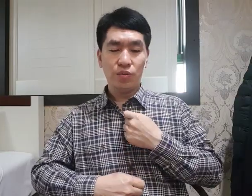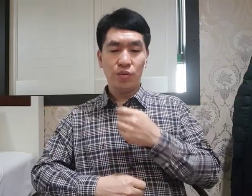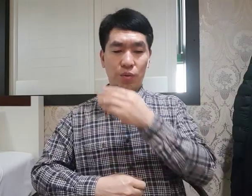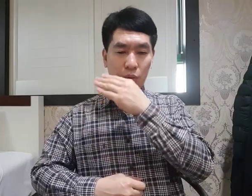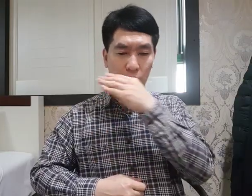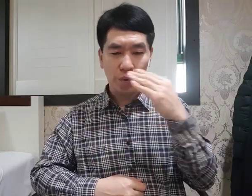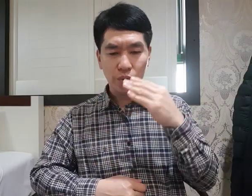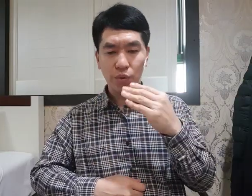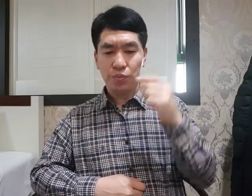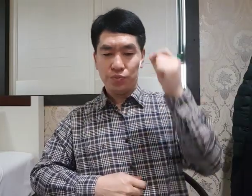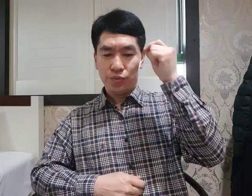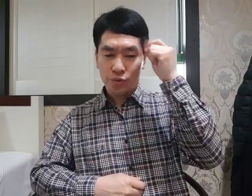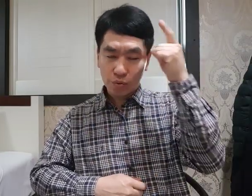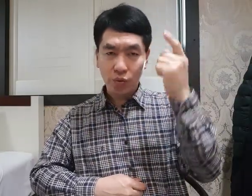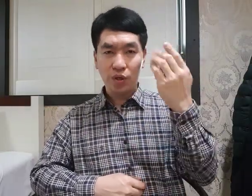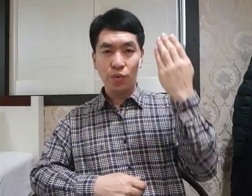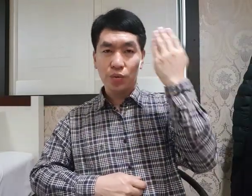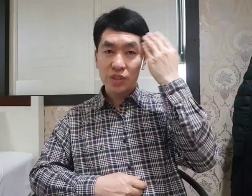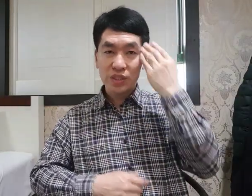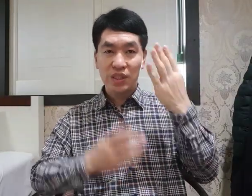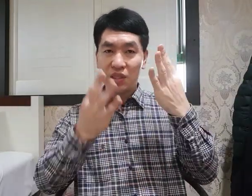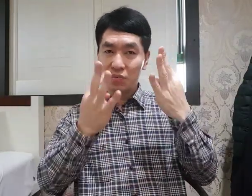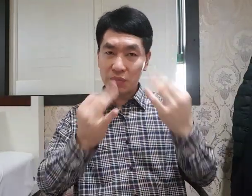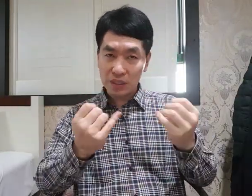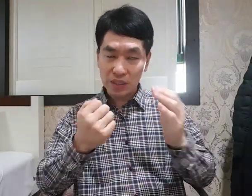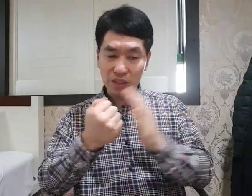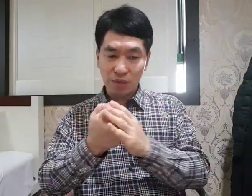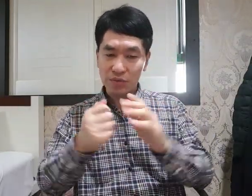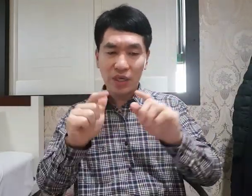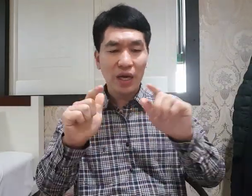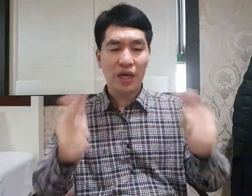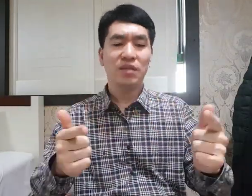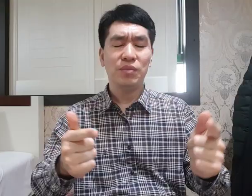진실되고 옳고 똑똑하고 지식이 많기 때문이 아닙니다.